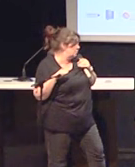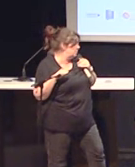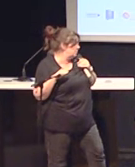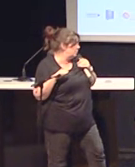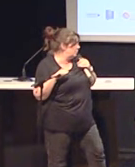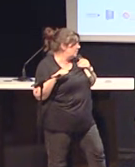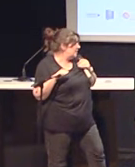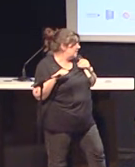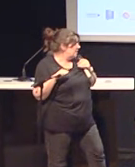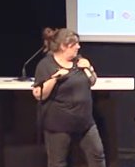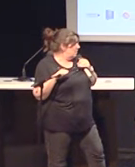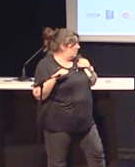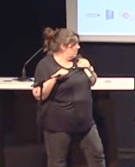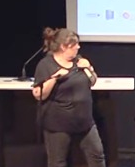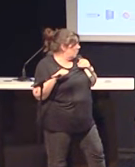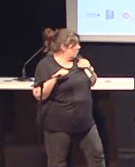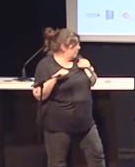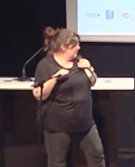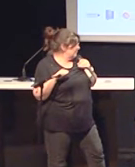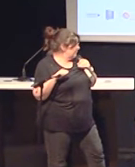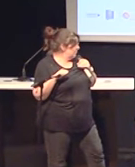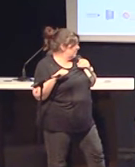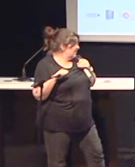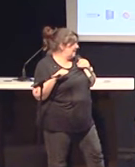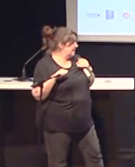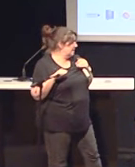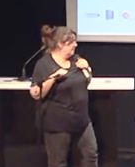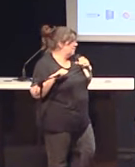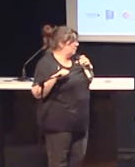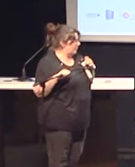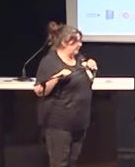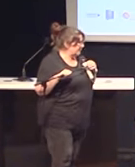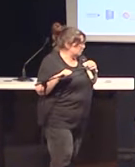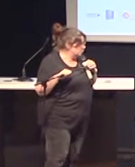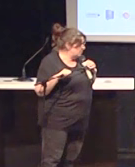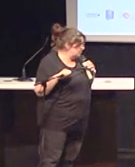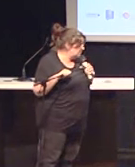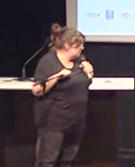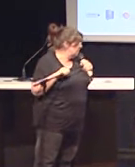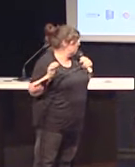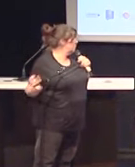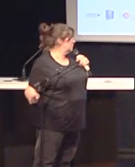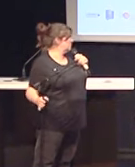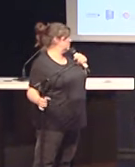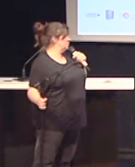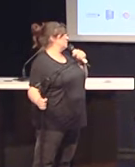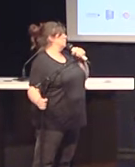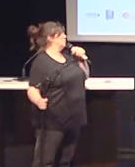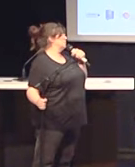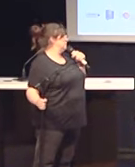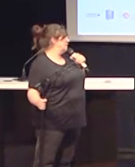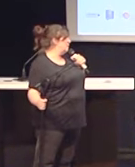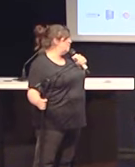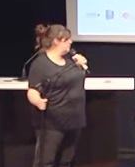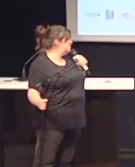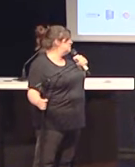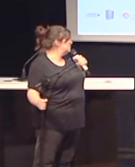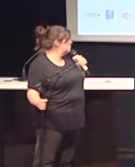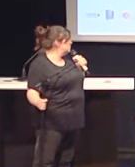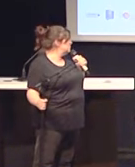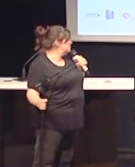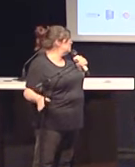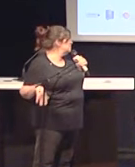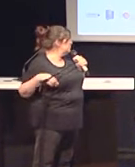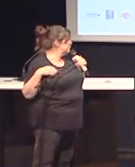Là, je ne sais plus le nom. On remplit un formulaire et on nous demande si on est en situation de handicap